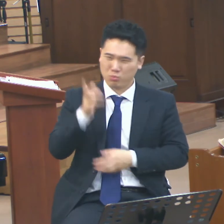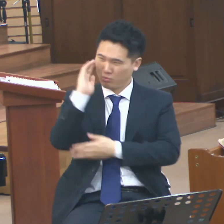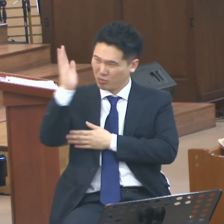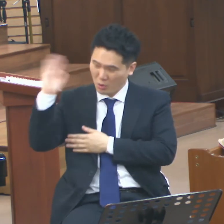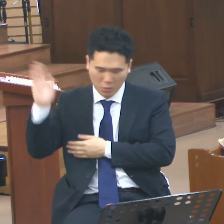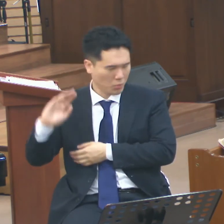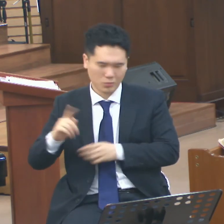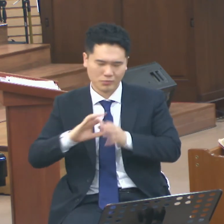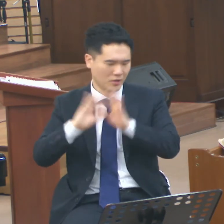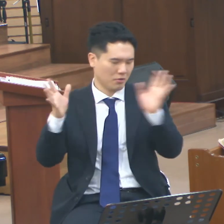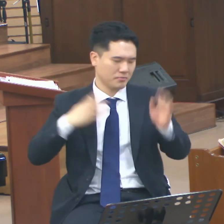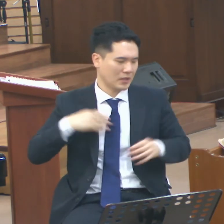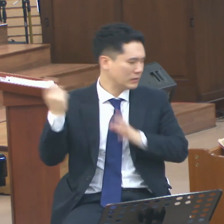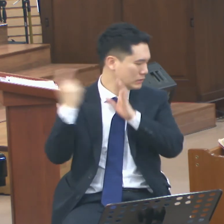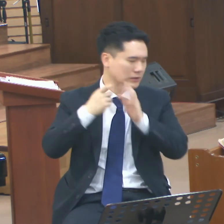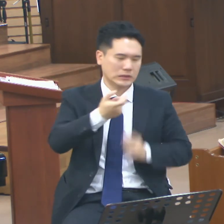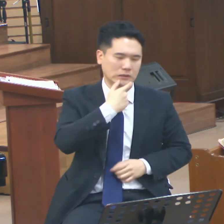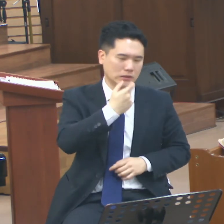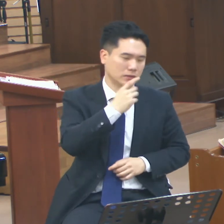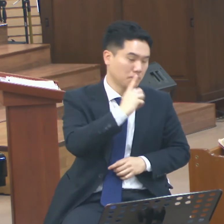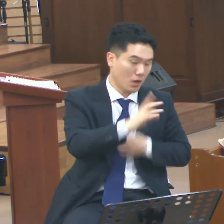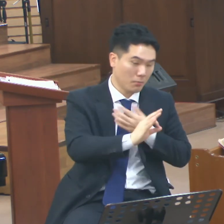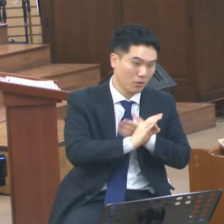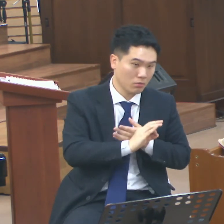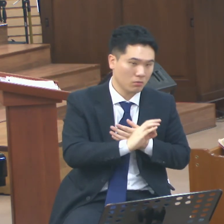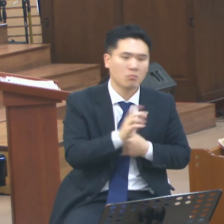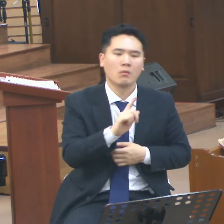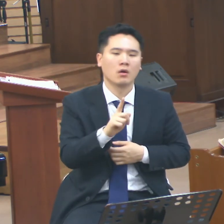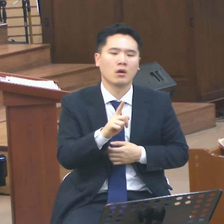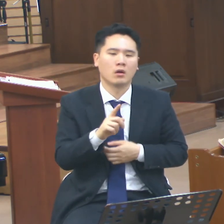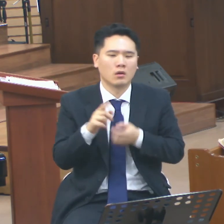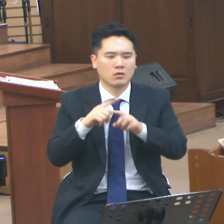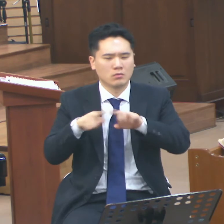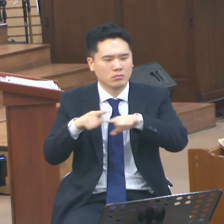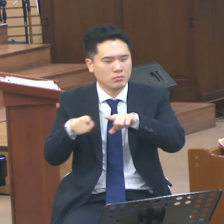아닌지가 구분이 잘 안 된다는 거예요. 오늘날도 마찬가지예요.